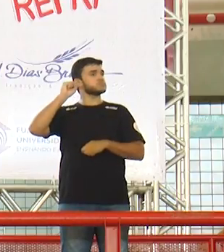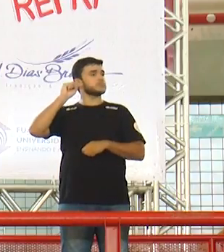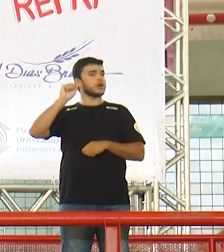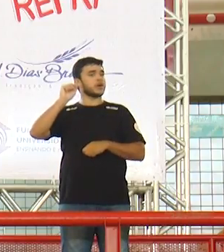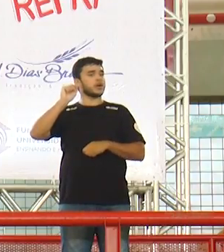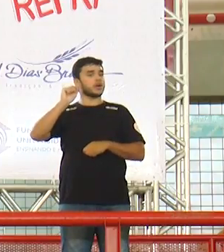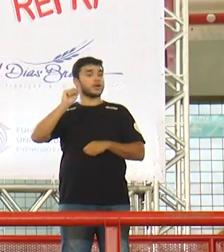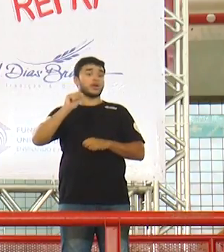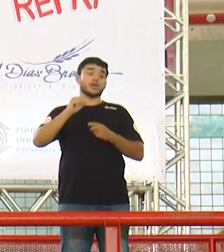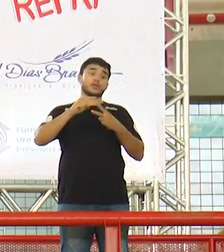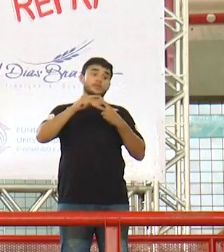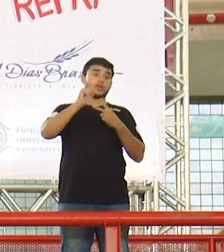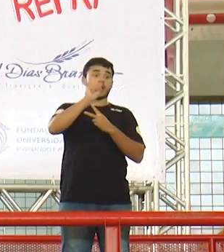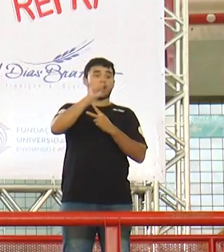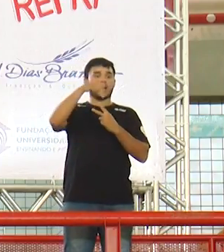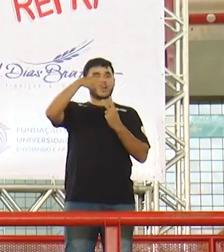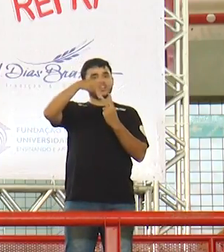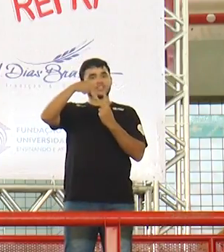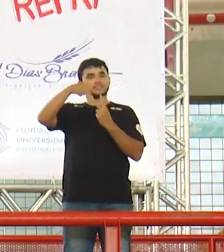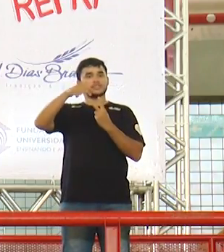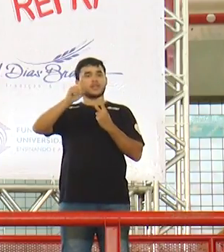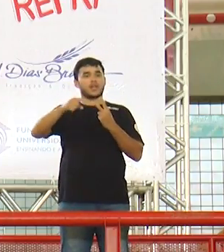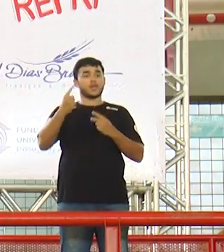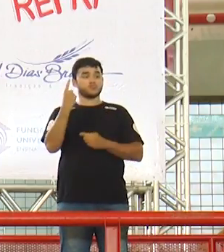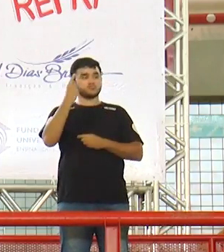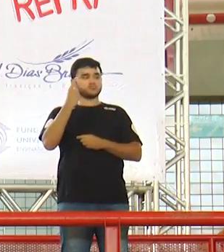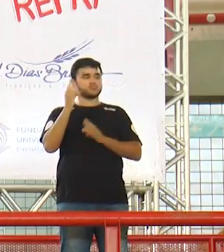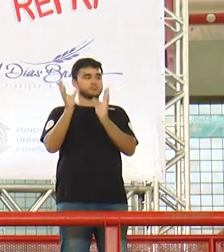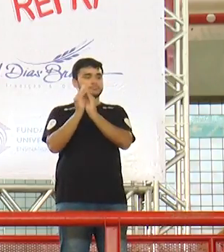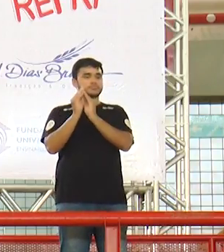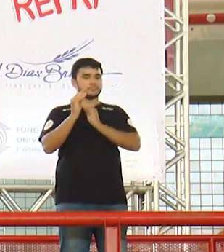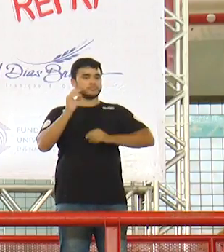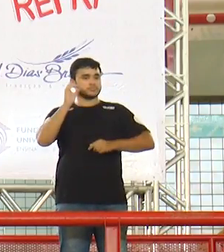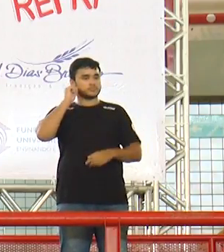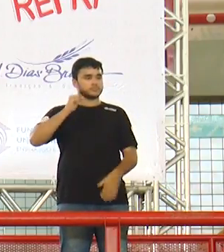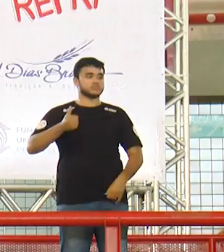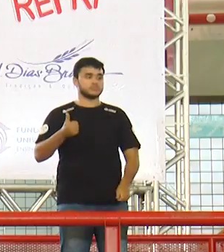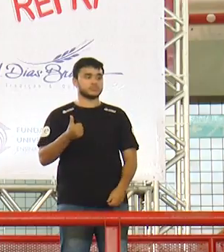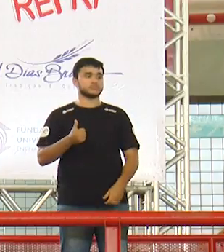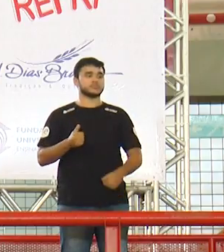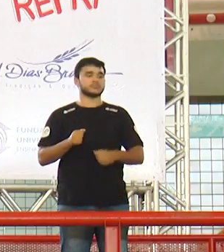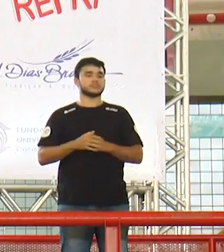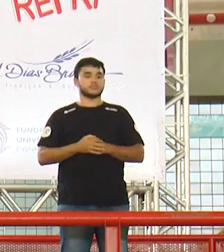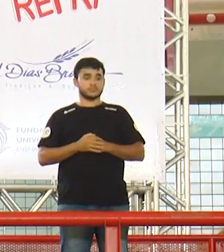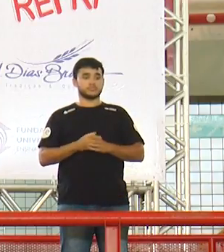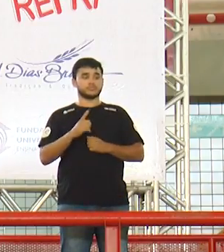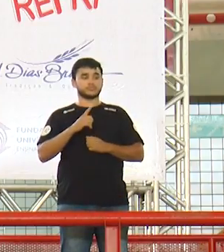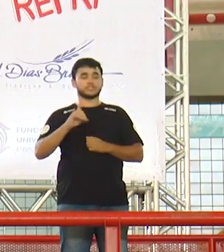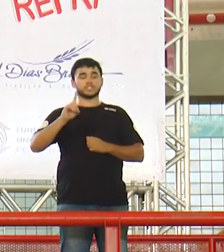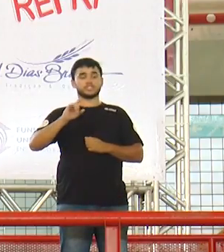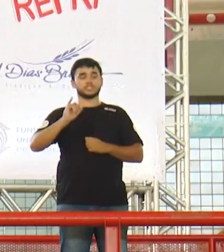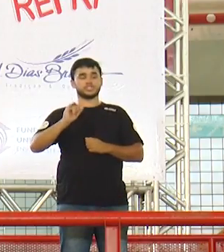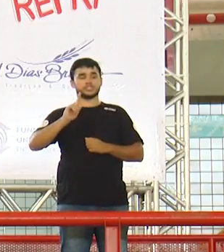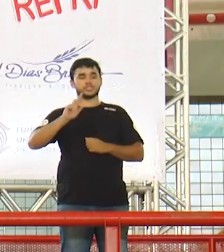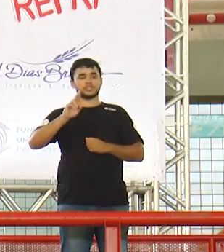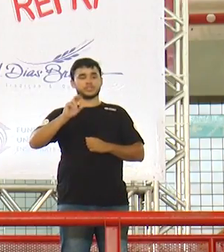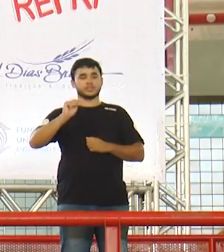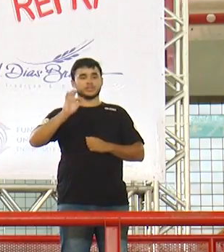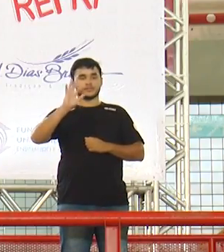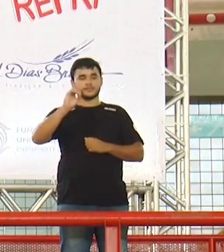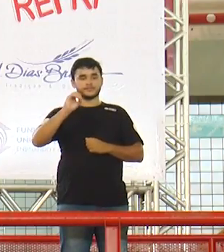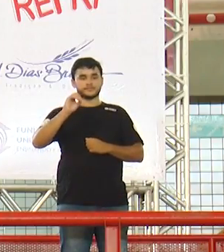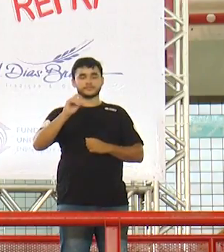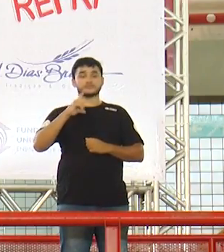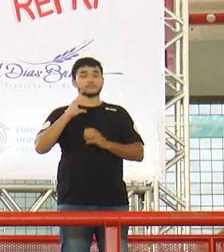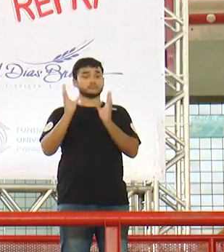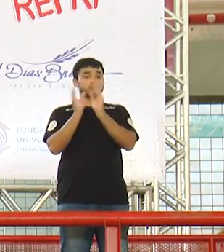consoante. Aí você chama de dígrafo consonantal. O AN é um dígrafo que tem como base uma vogal.